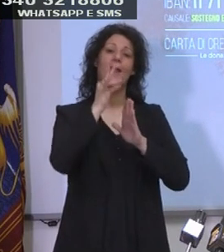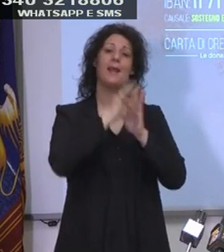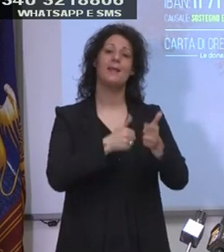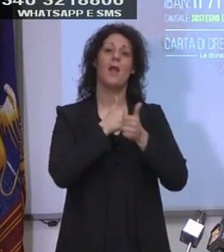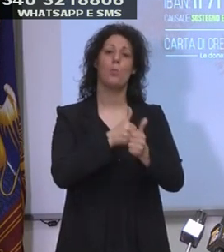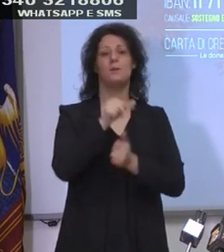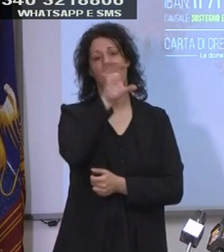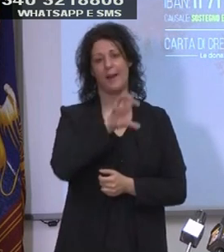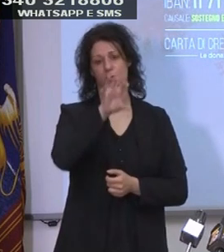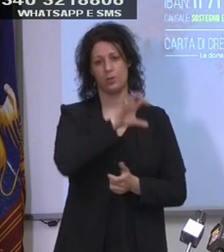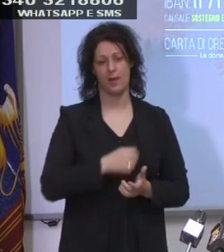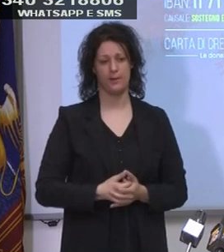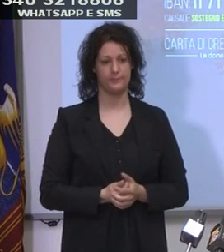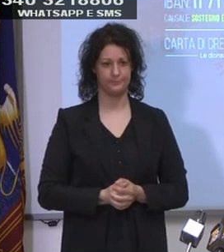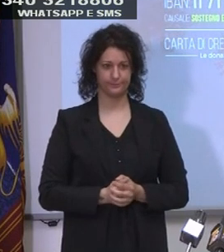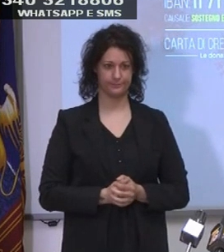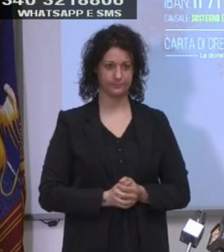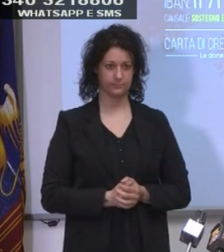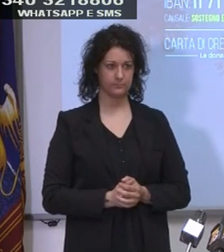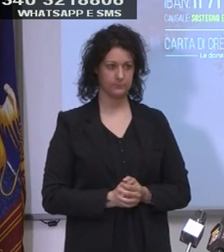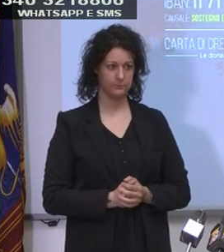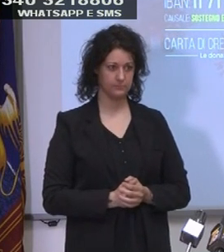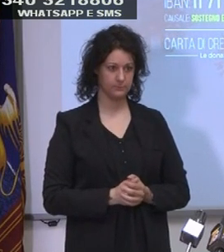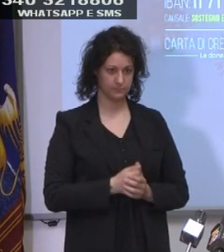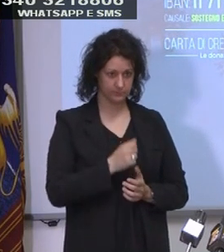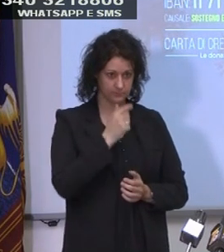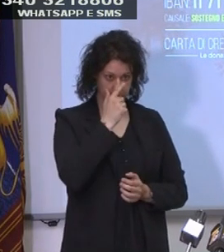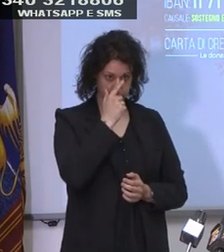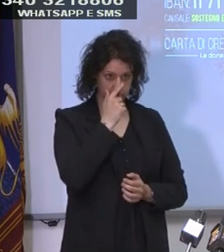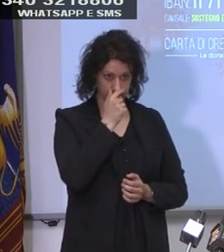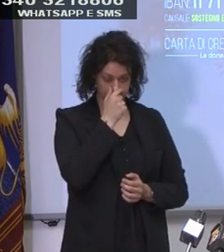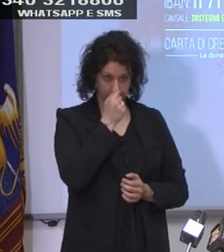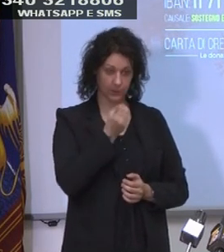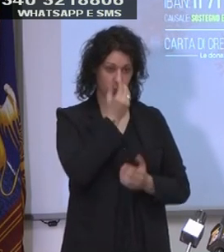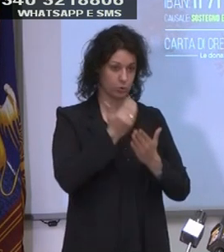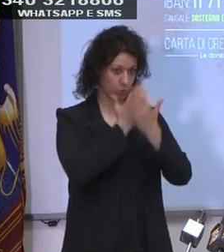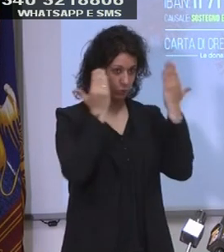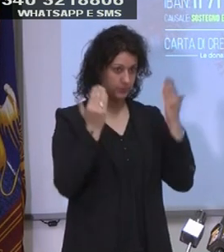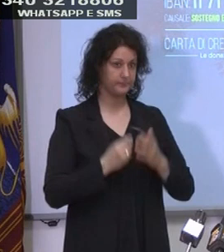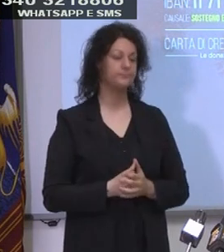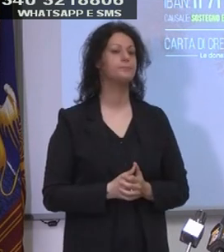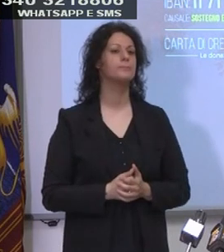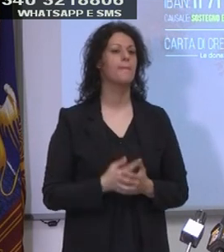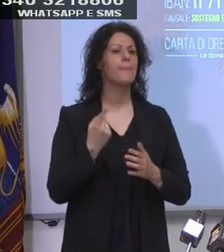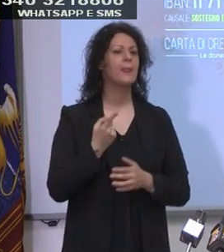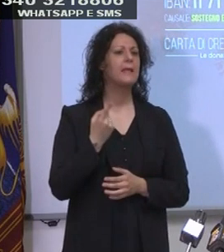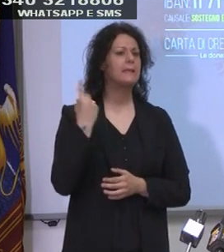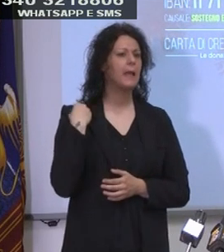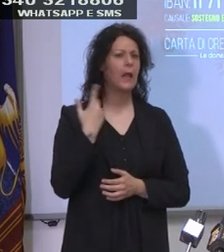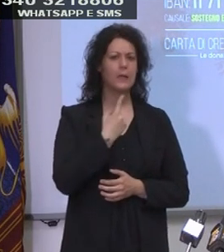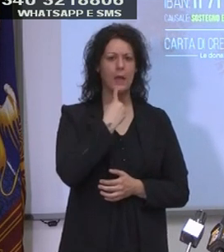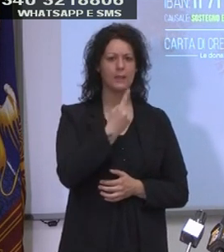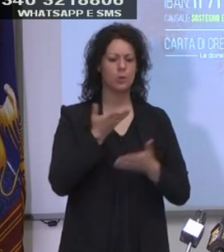Ti basta? Alda Vanzani. Buongiorno. Ciao Alda. Presidente, ieri avevate detto che oggi